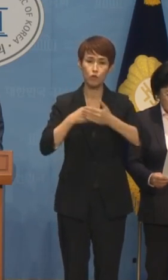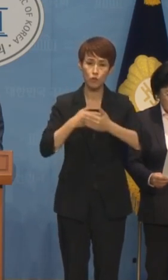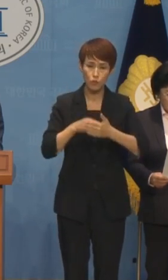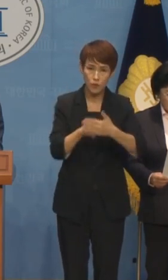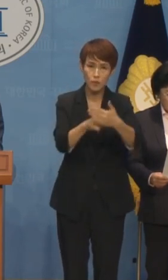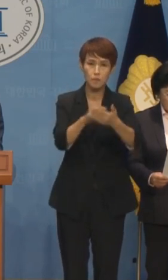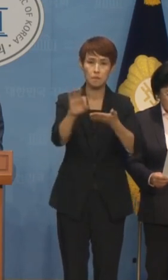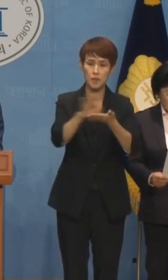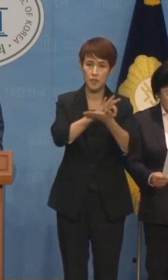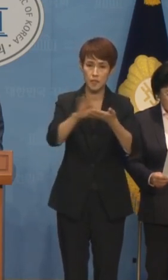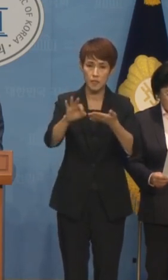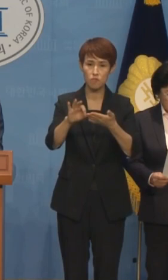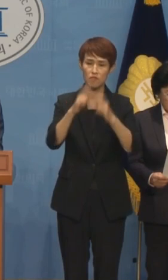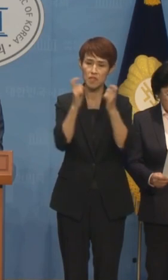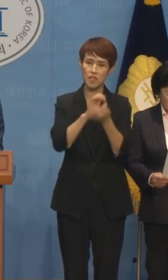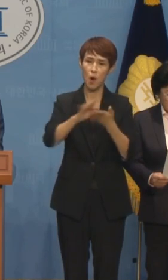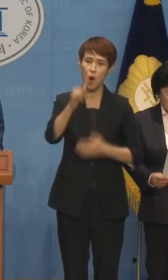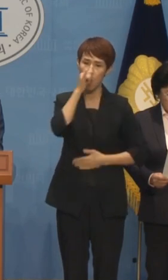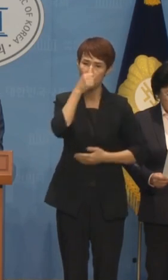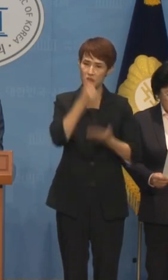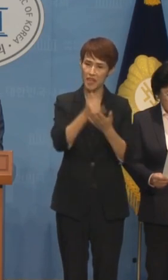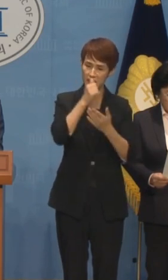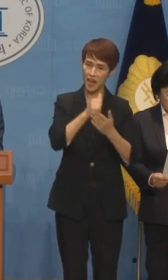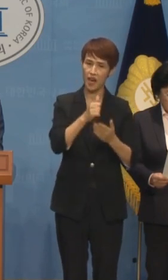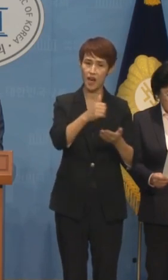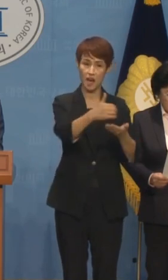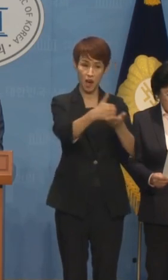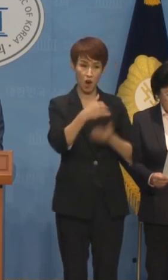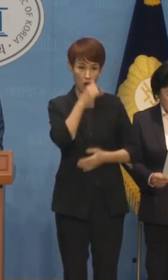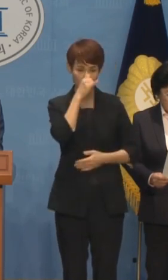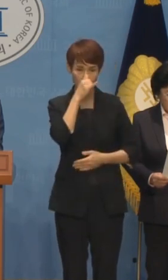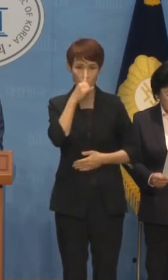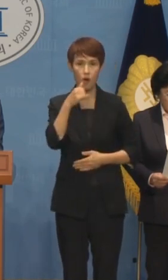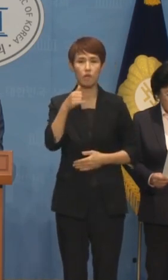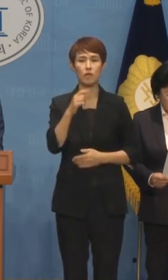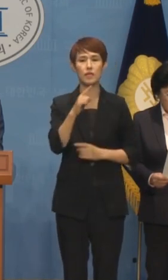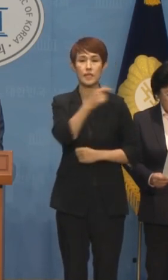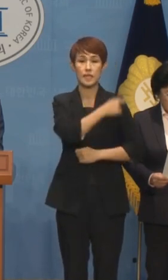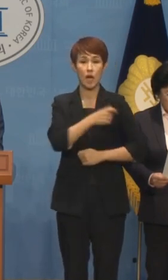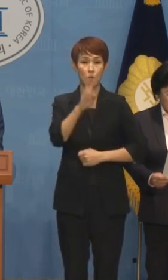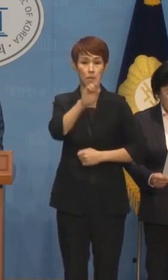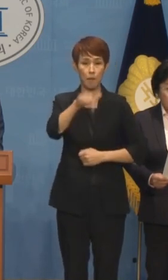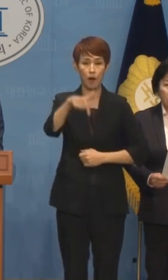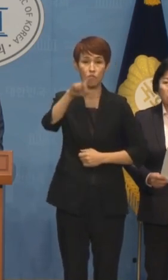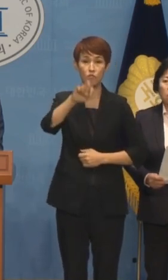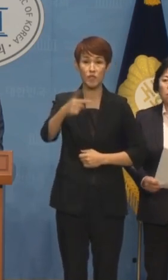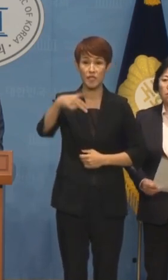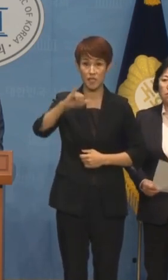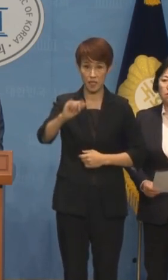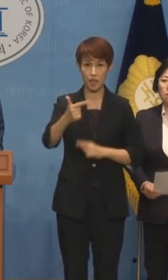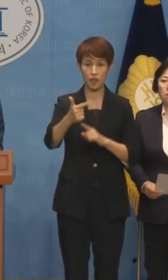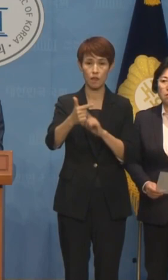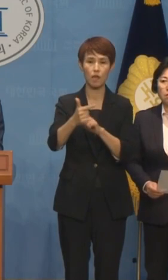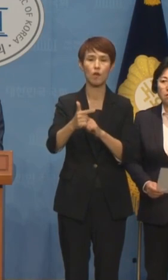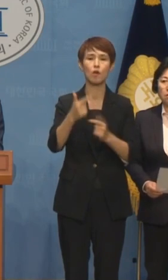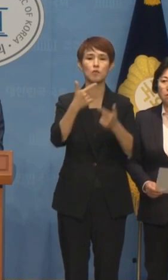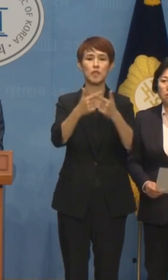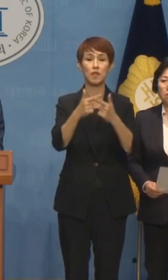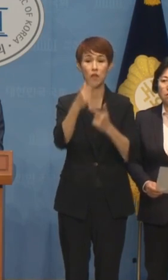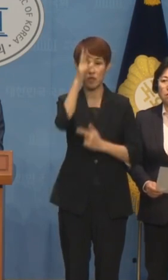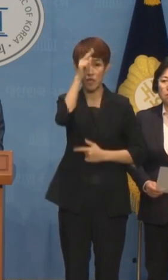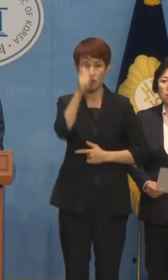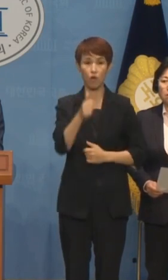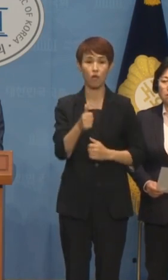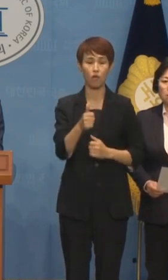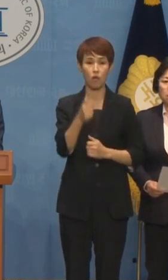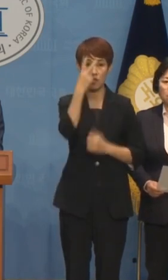사용 혐의가 있다며 수사 의뢰한 박문진, 김석환 이사에 대해서도 부산경찰청이 혐의 없음